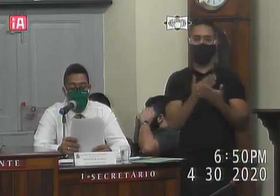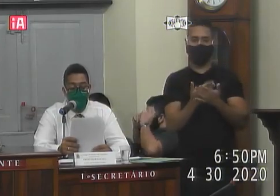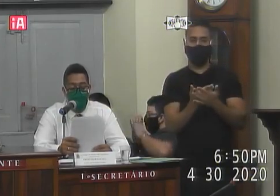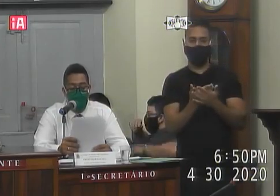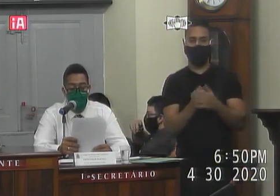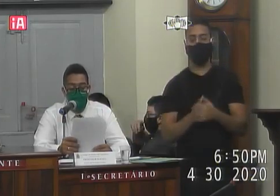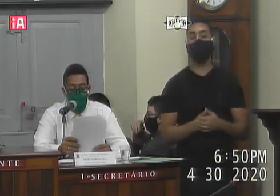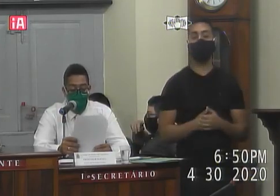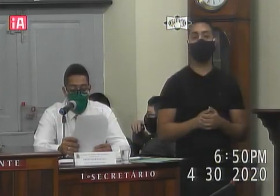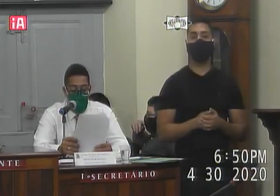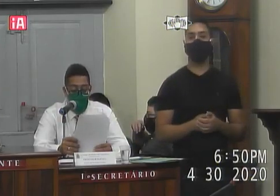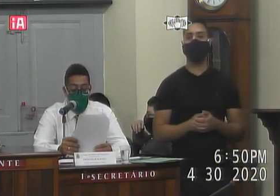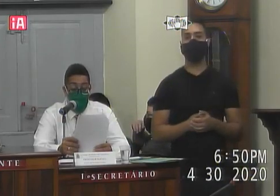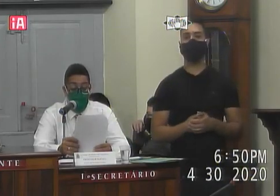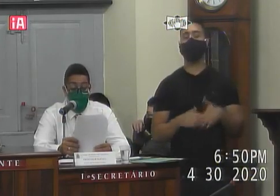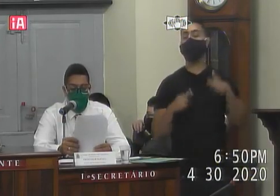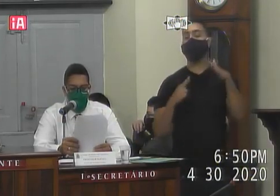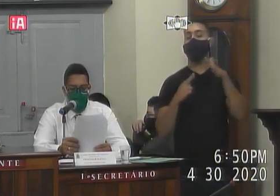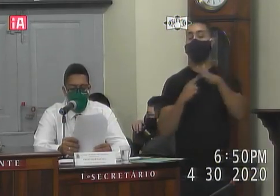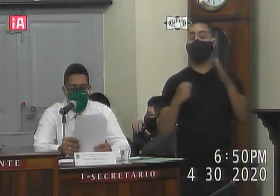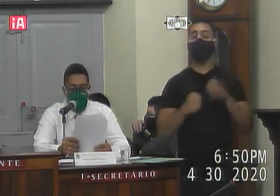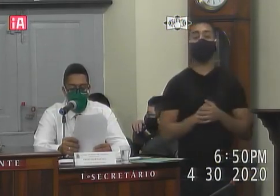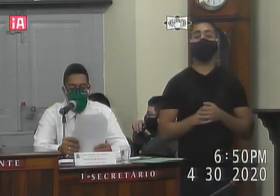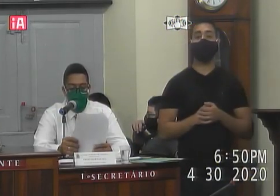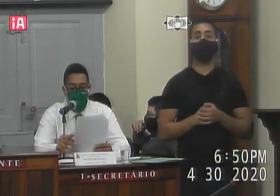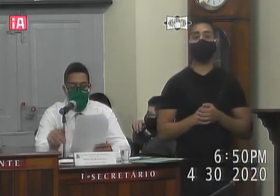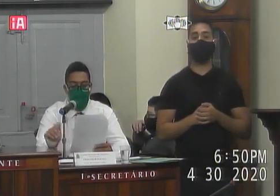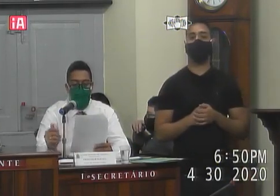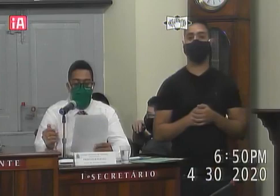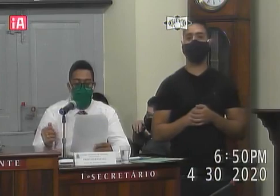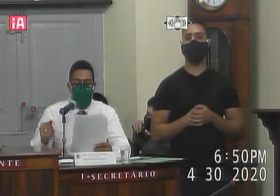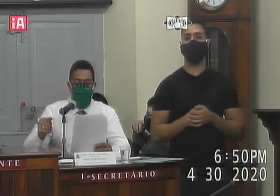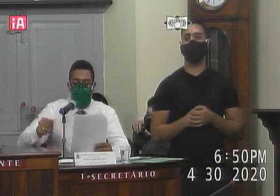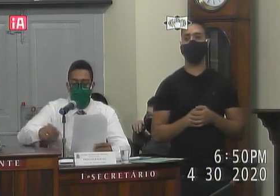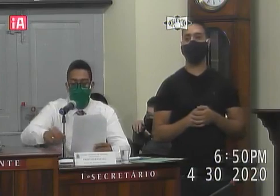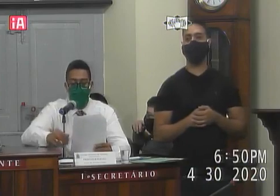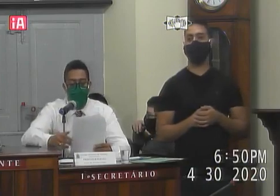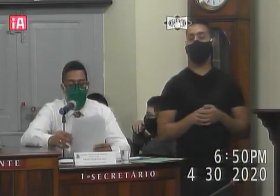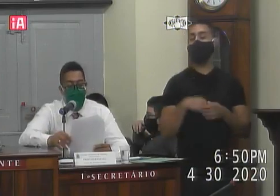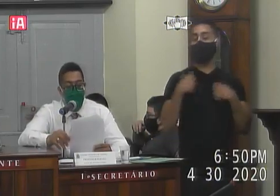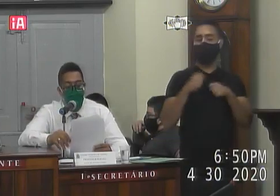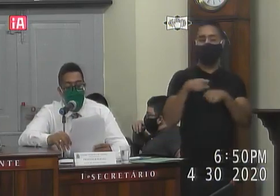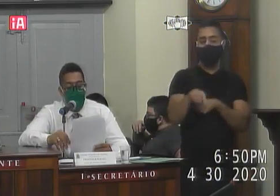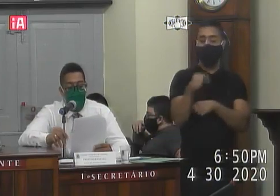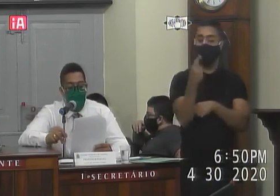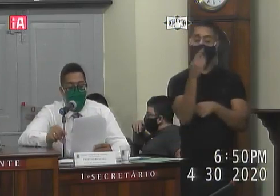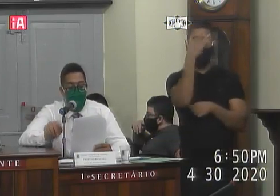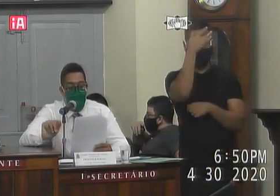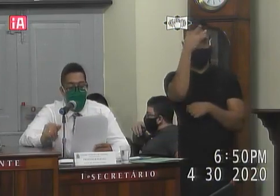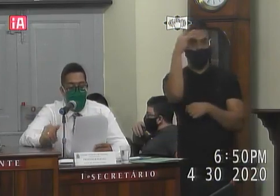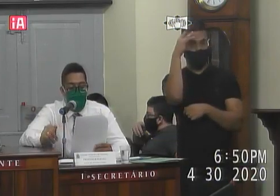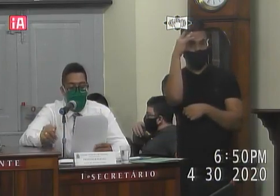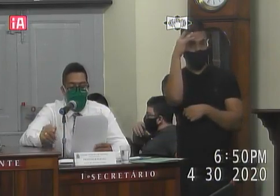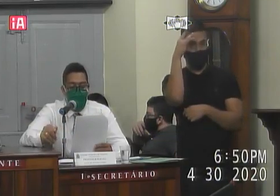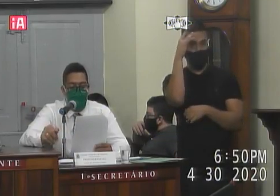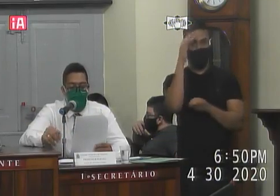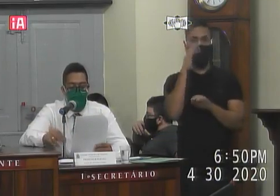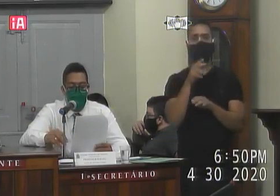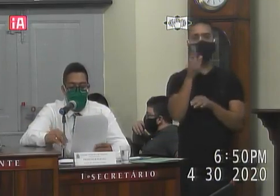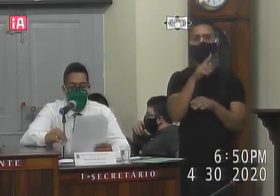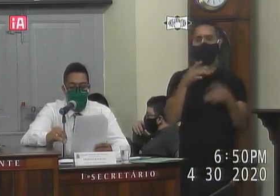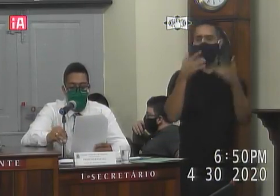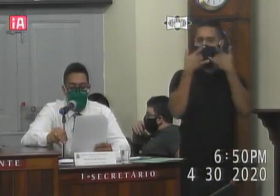Terminais rodoviários. O Poder Executivo Municipal deverá designar um funcionário devidamente paramentado